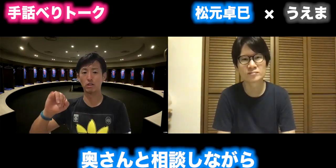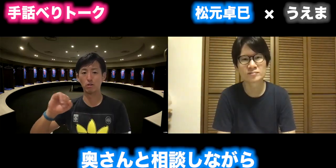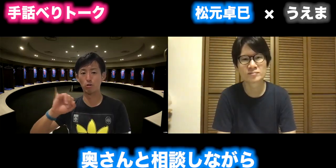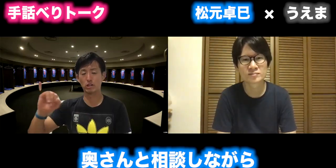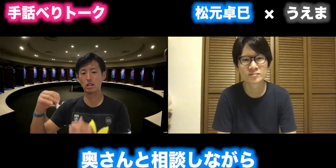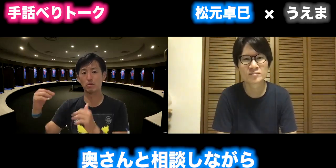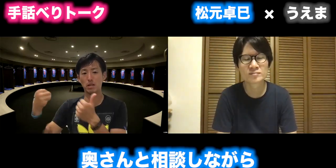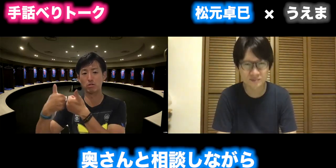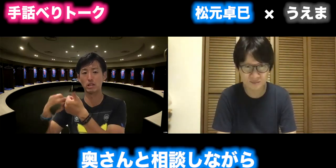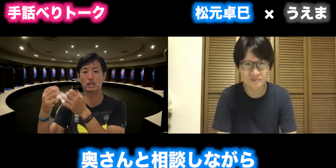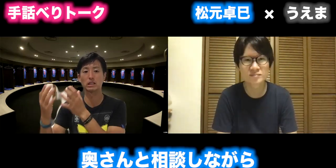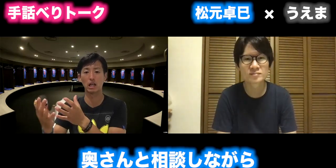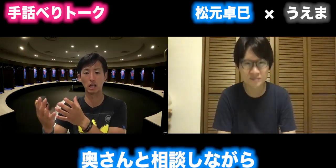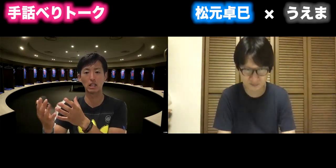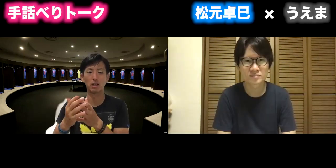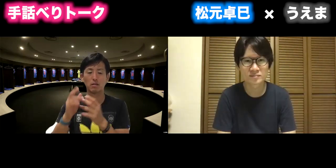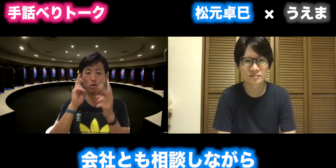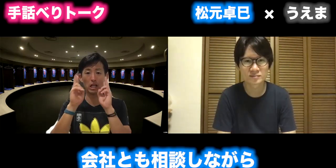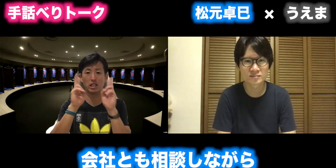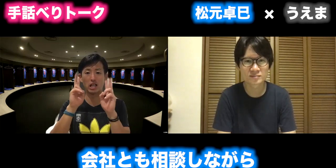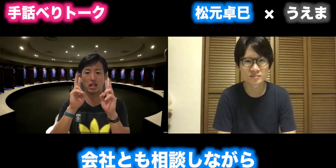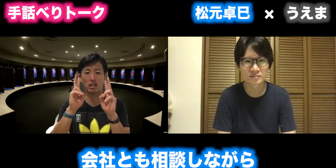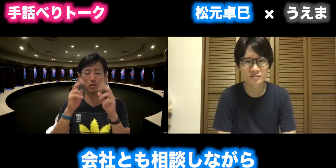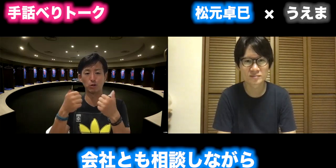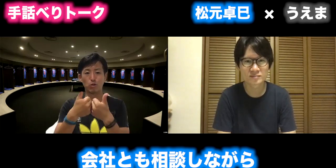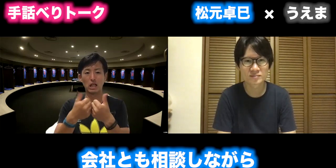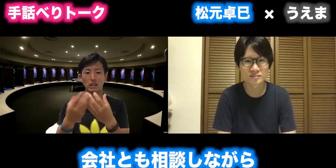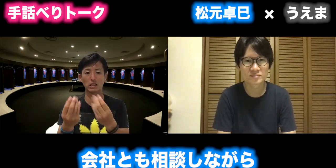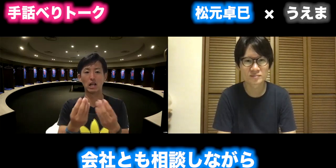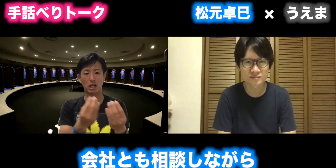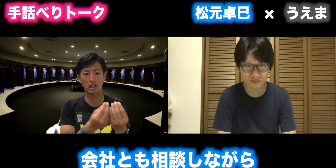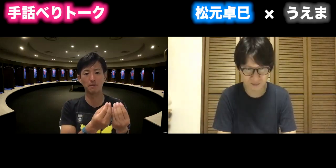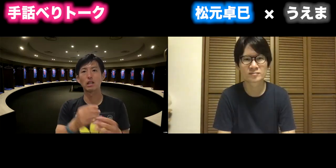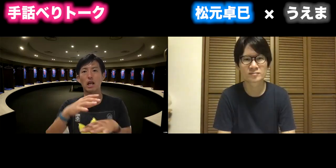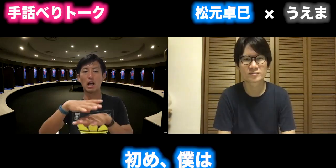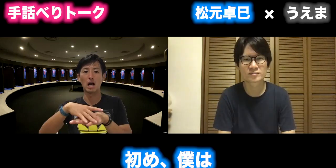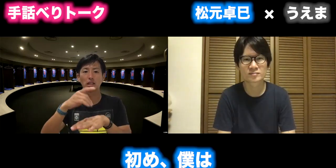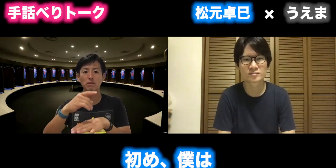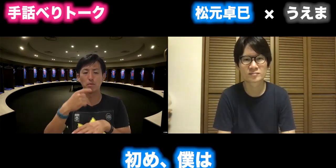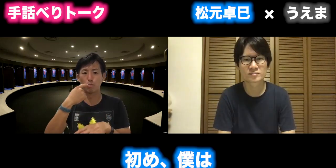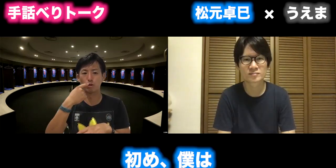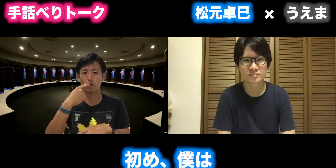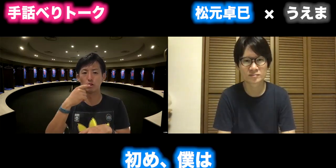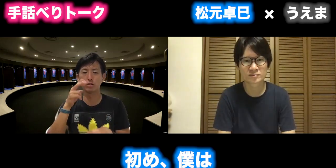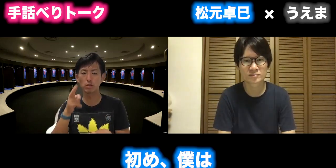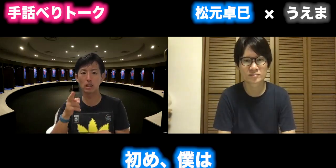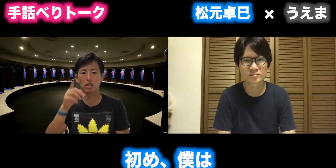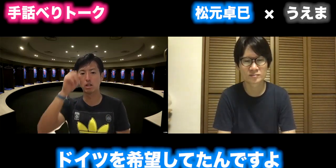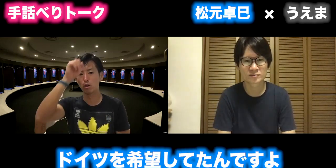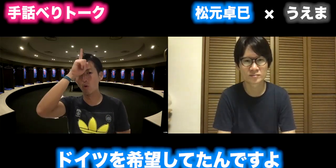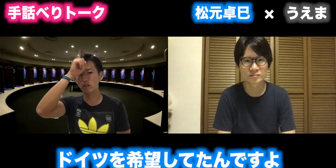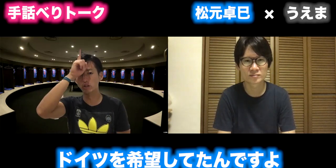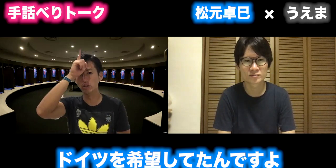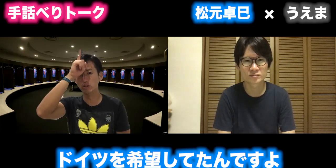奥さんとまぁ相談しながら会社でも相談しながらではじめ北は